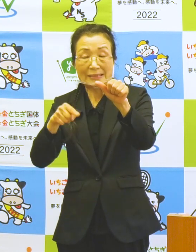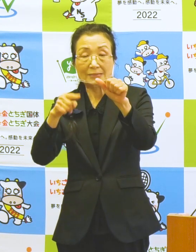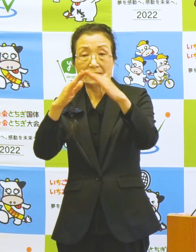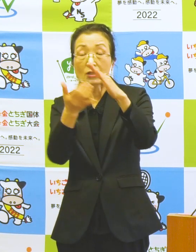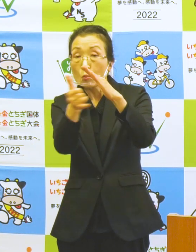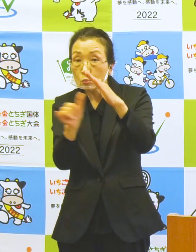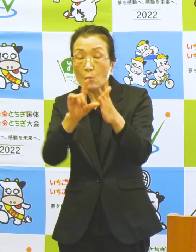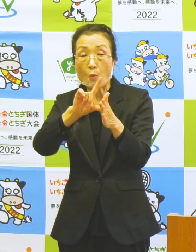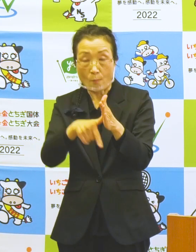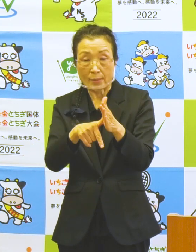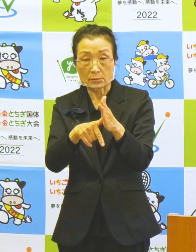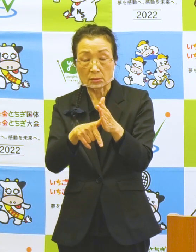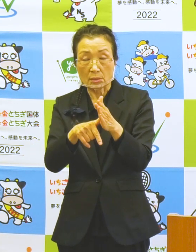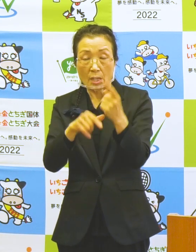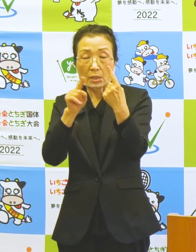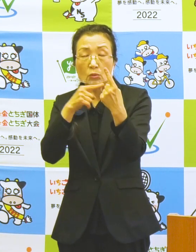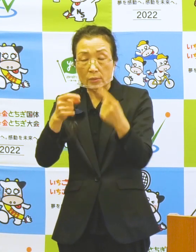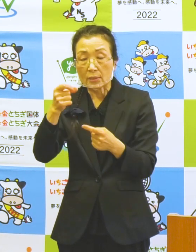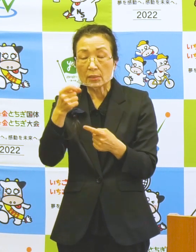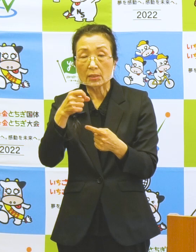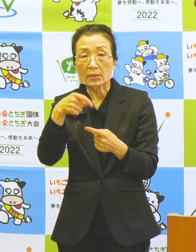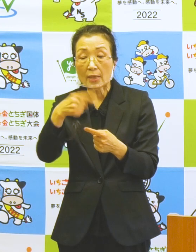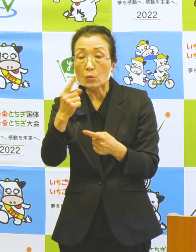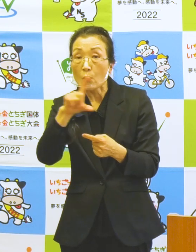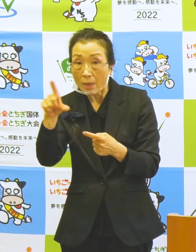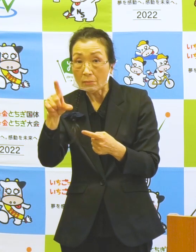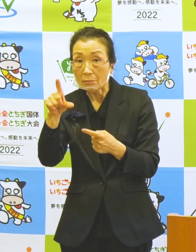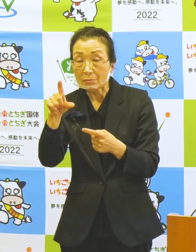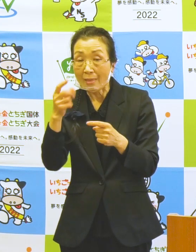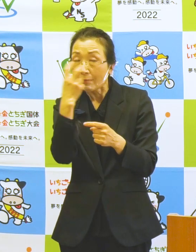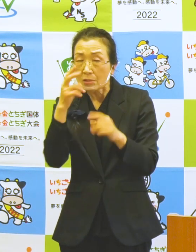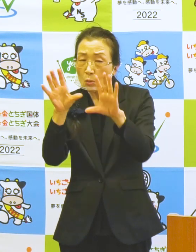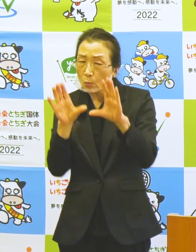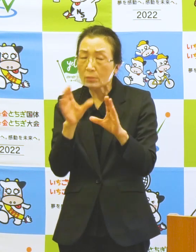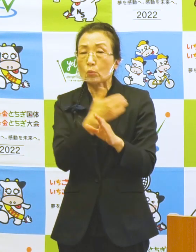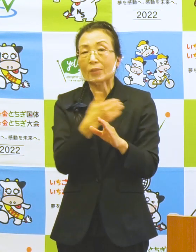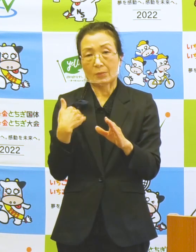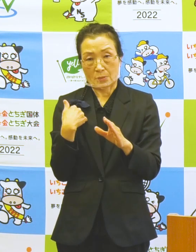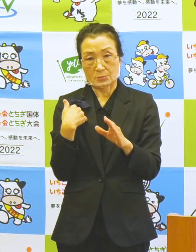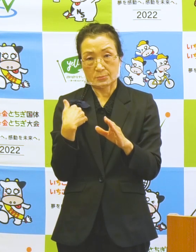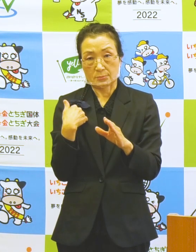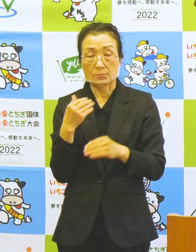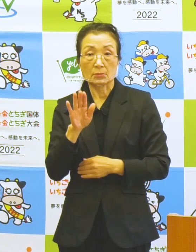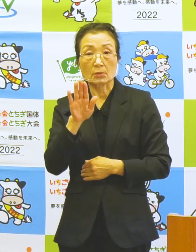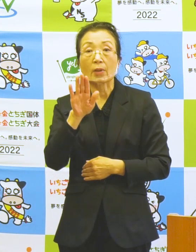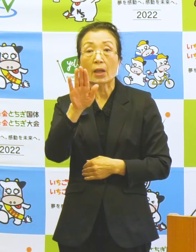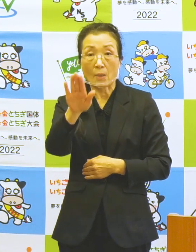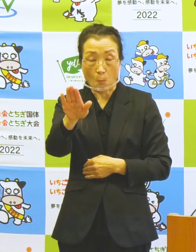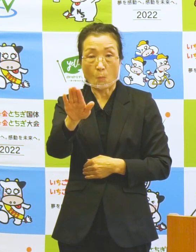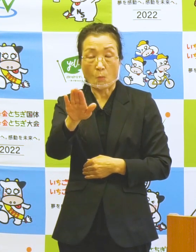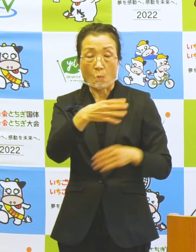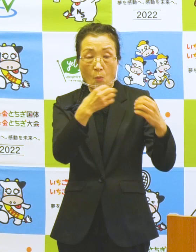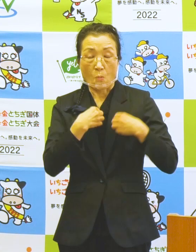人頭100円で PCR を受けることができます。これからも感